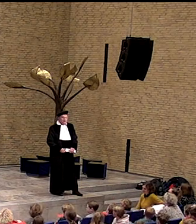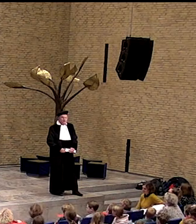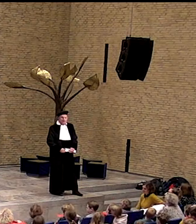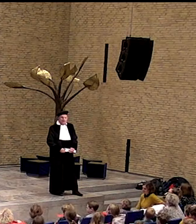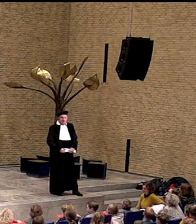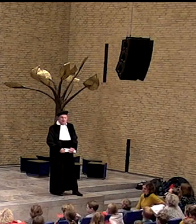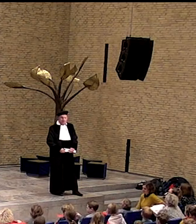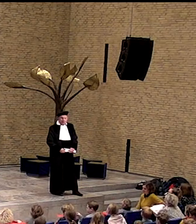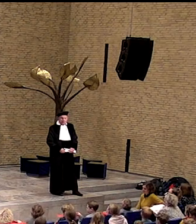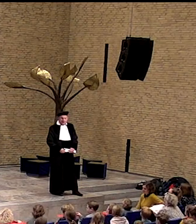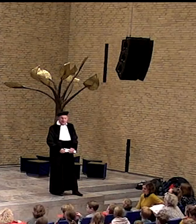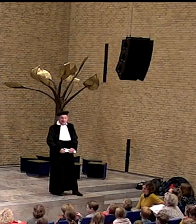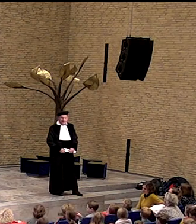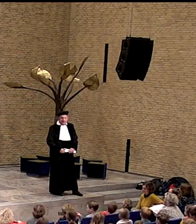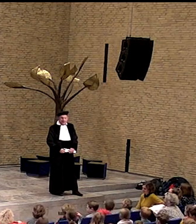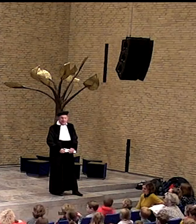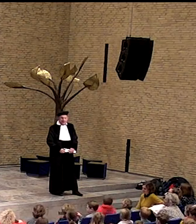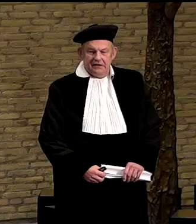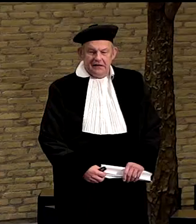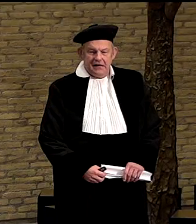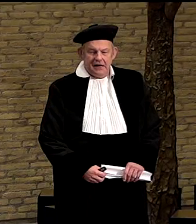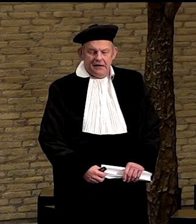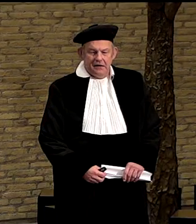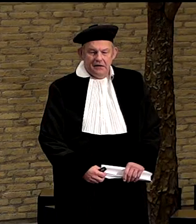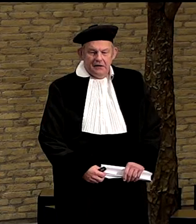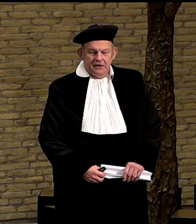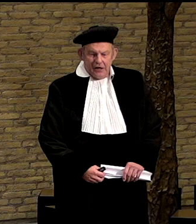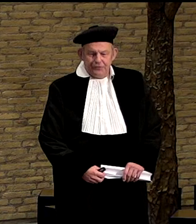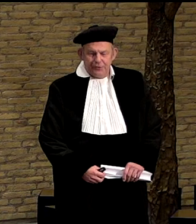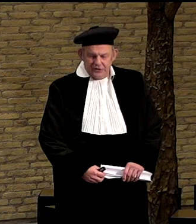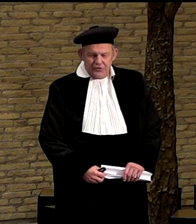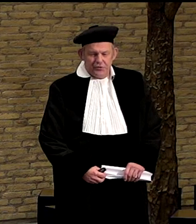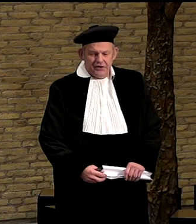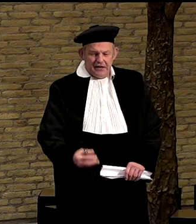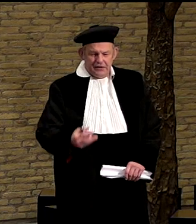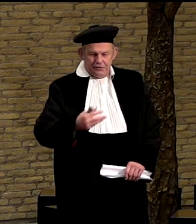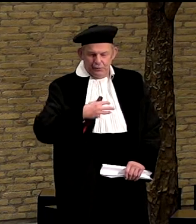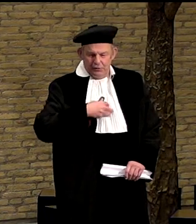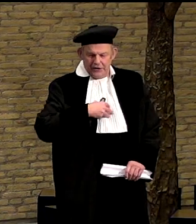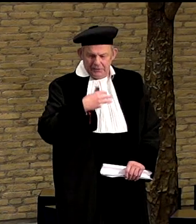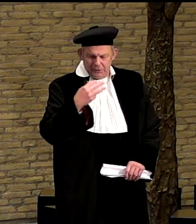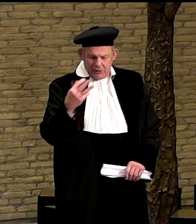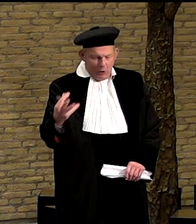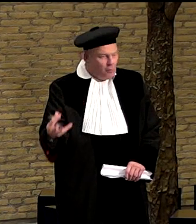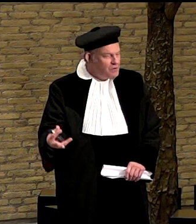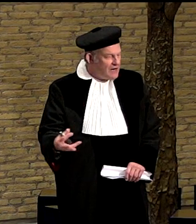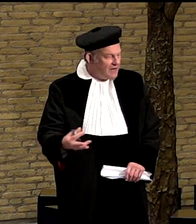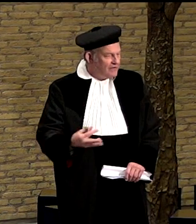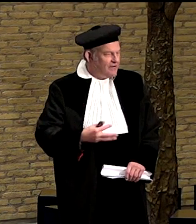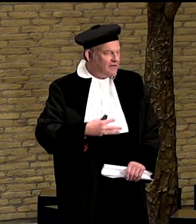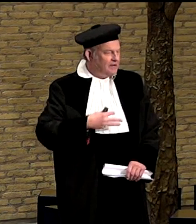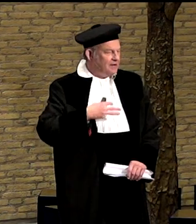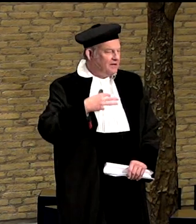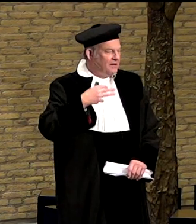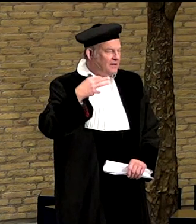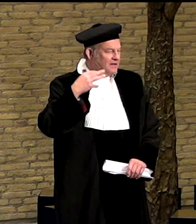Voordat we dat zonder leraren kunnen. Ik denk dat leraren, juist voor dat soort dingen, hè, dus voor hoe kinderen met elkaar